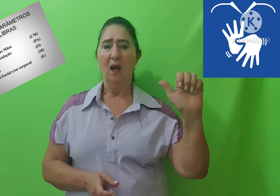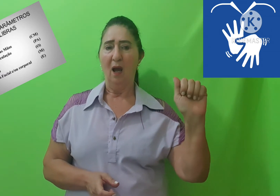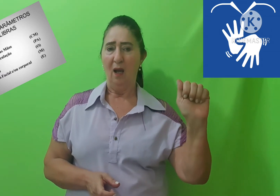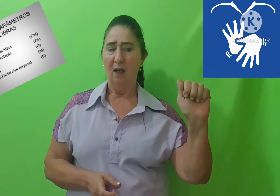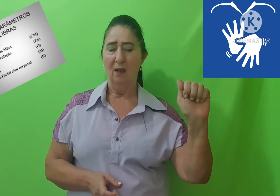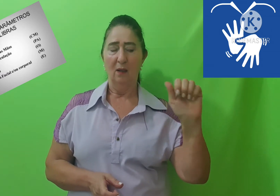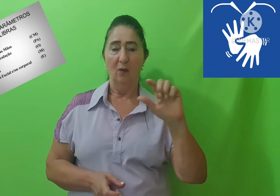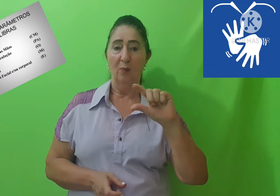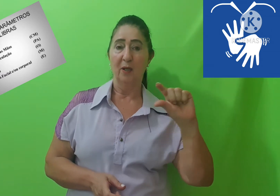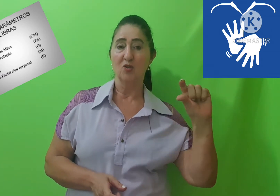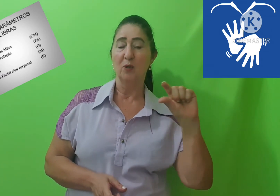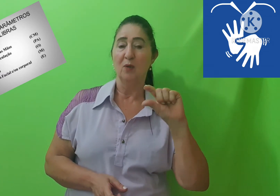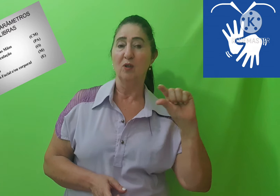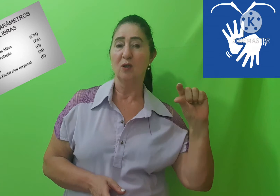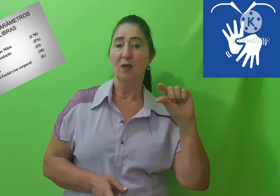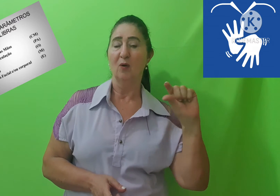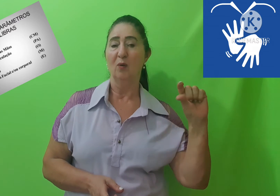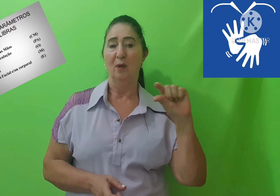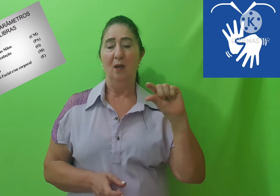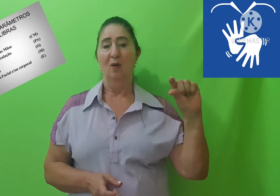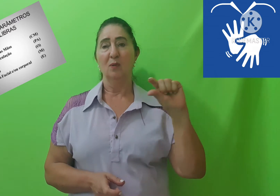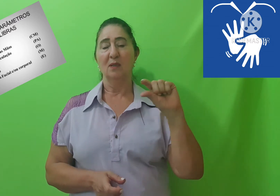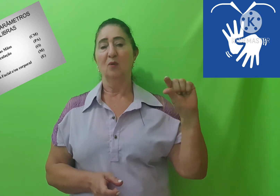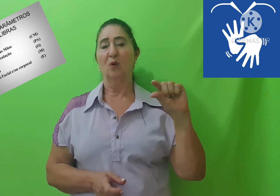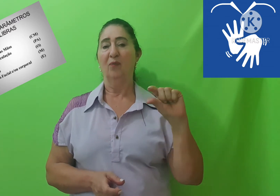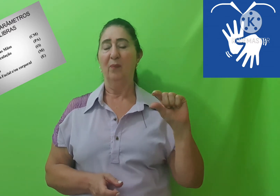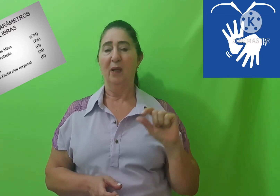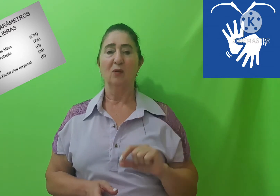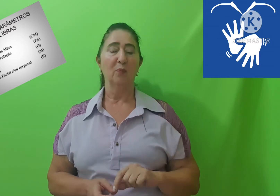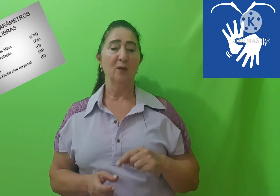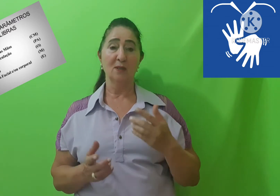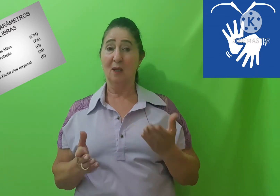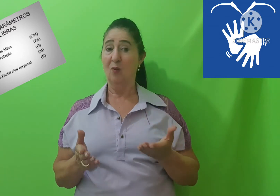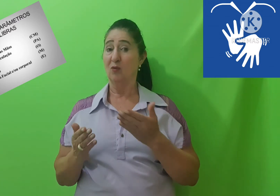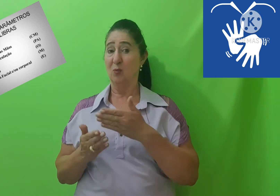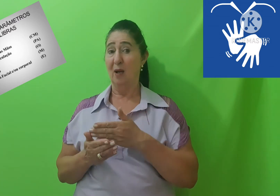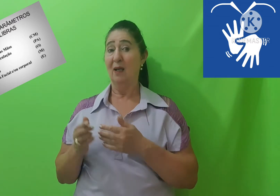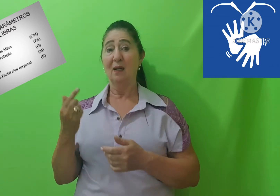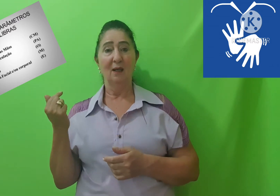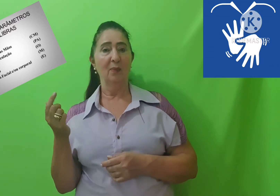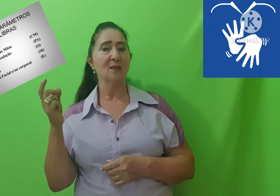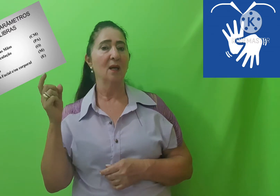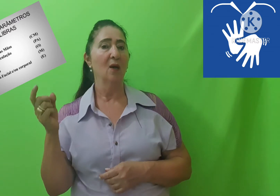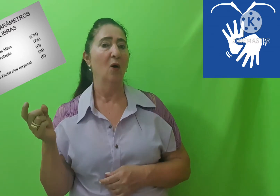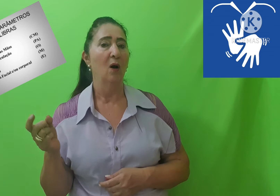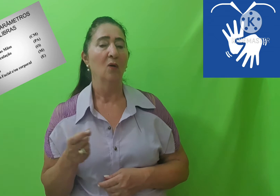P-A-L-A. O empréstimo linguístico aqui, ó, usando do alfabeto, né? Porque o sinal de bala em Libras é, ó,